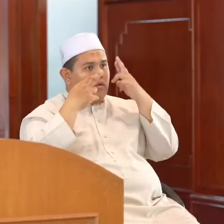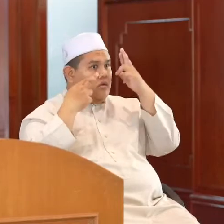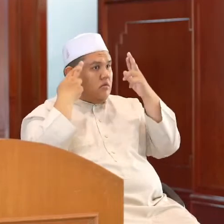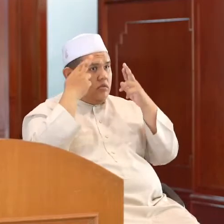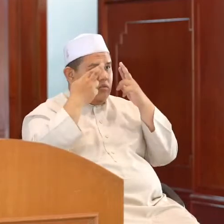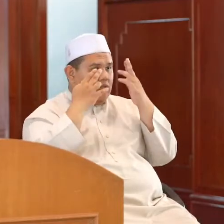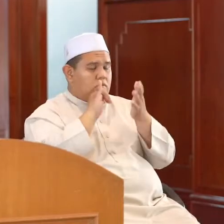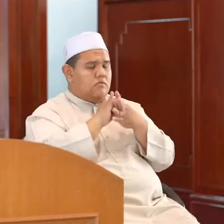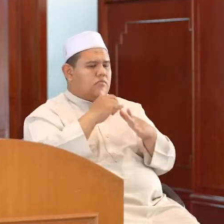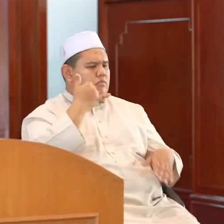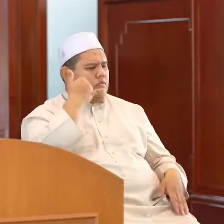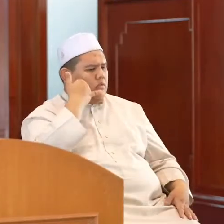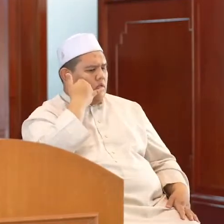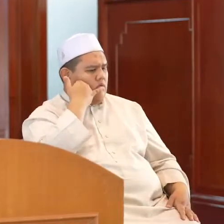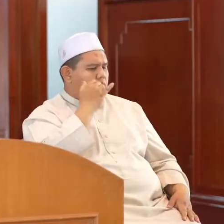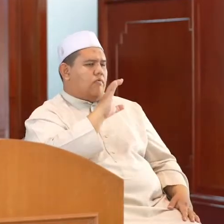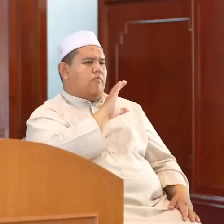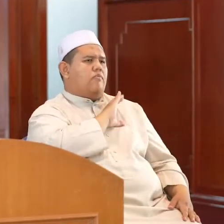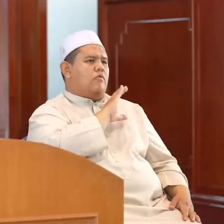Ayah mak telefon polis.